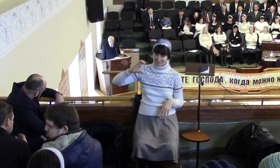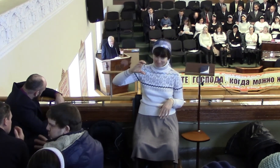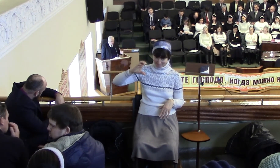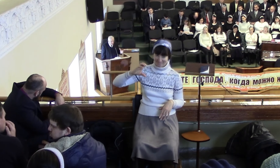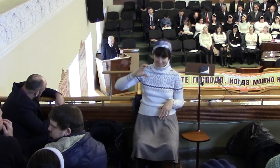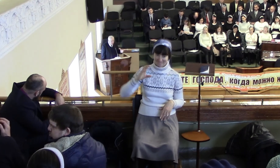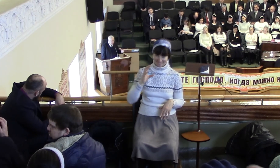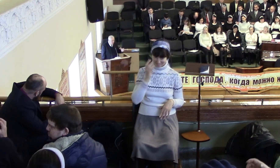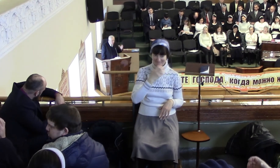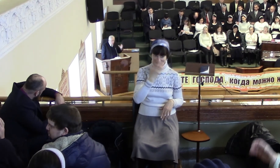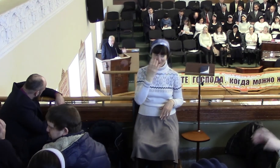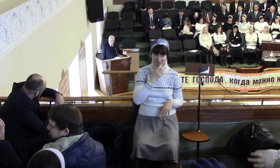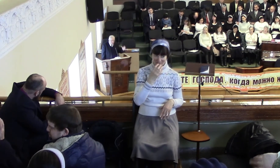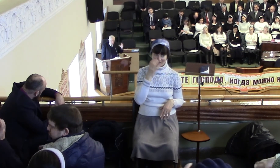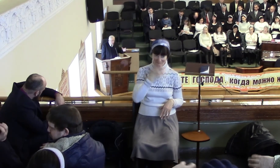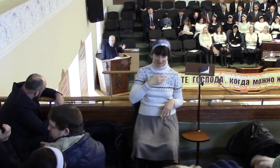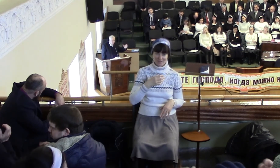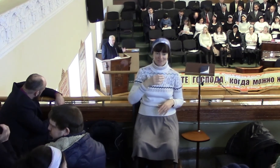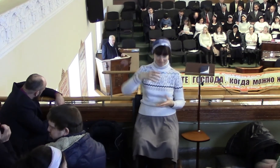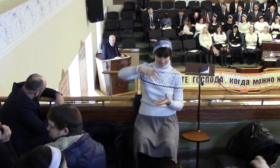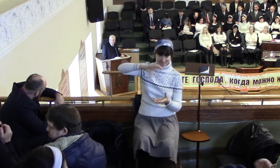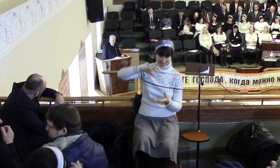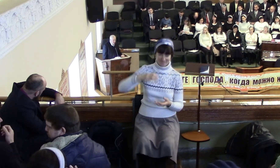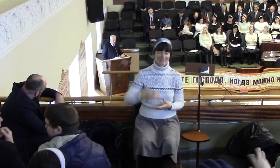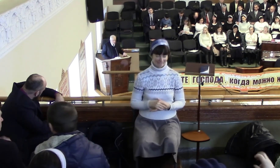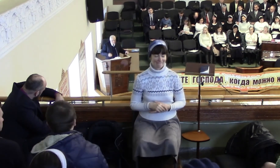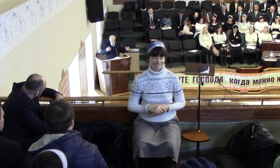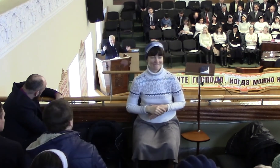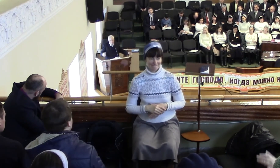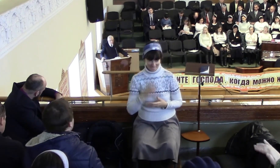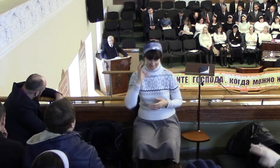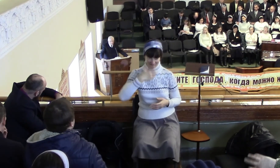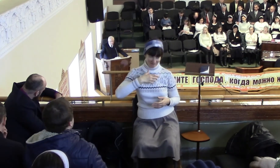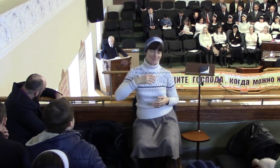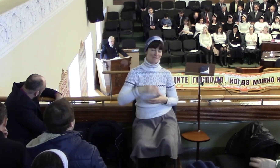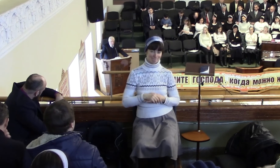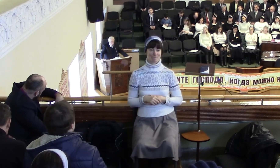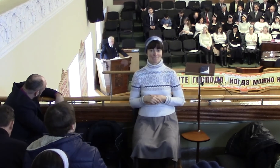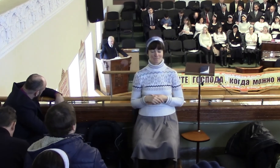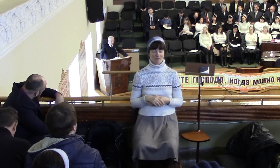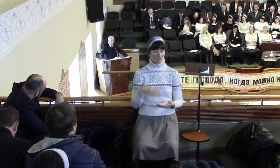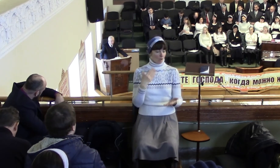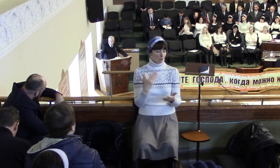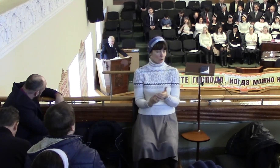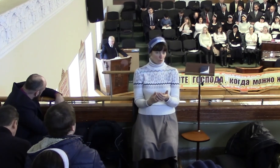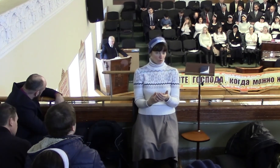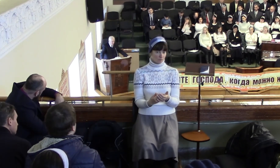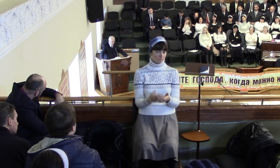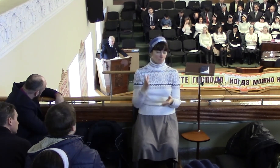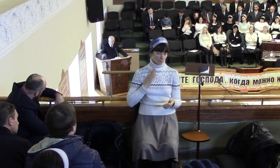нержавейки. Хочется иметь такой прочный, чтобы он надолго. Но смотришь, со временем перестал держать